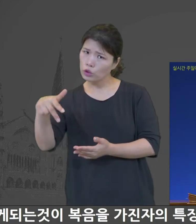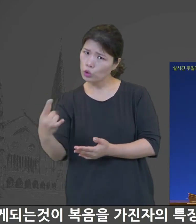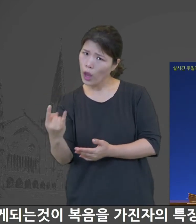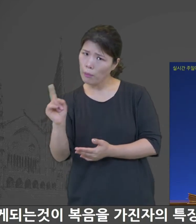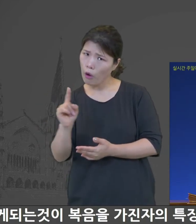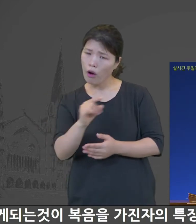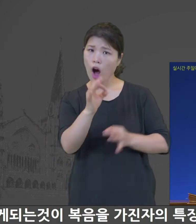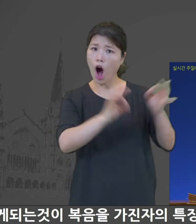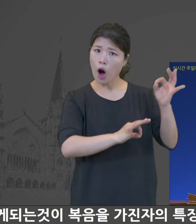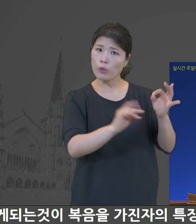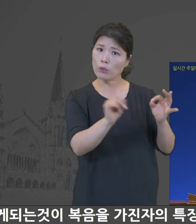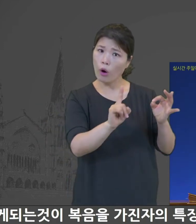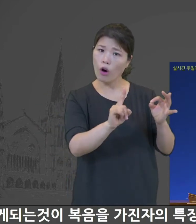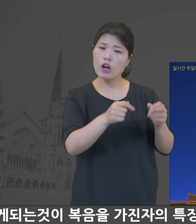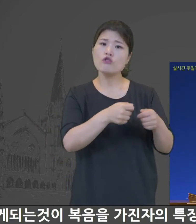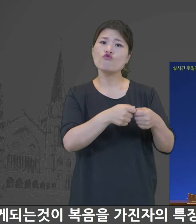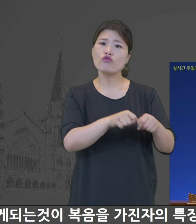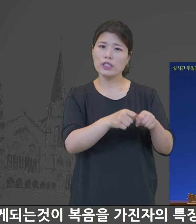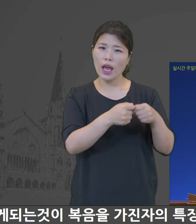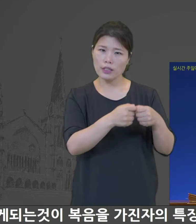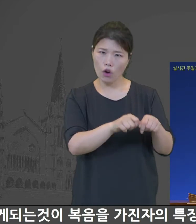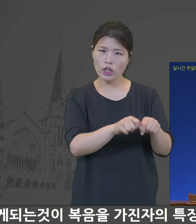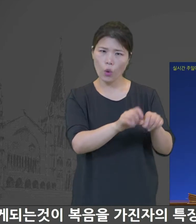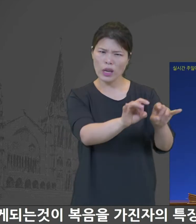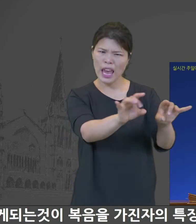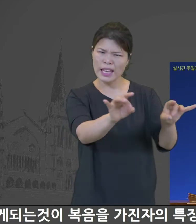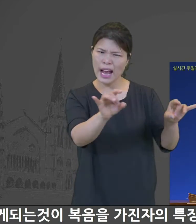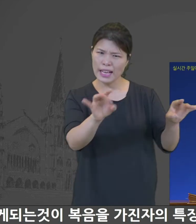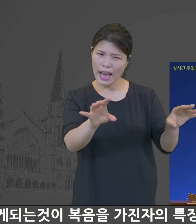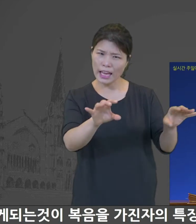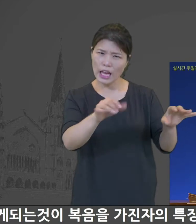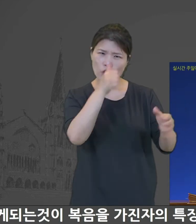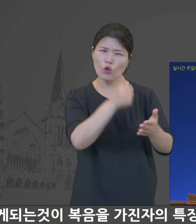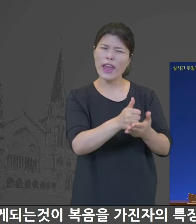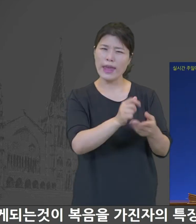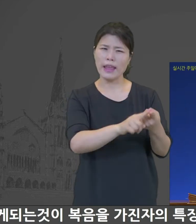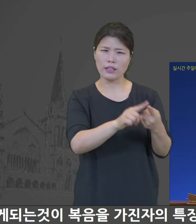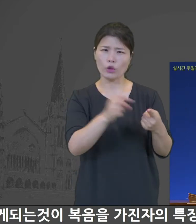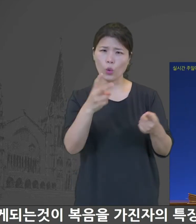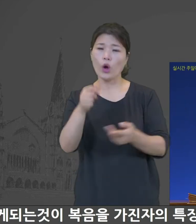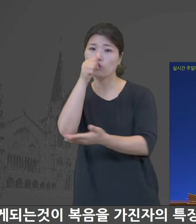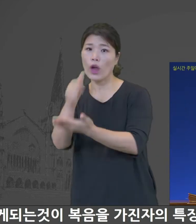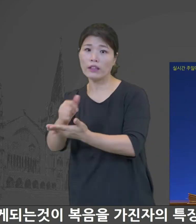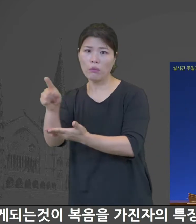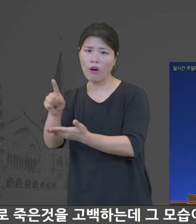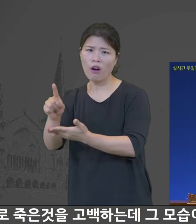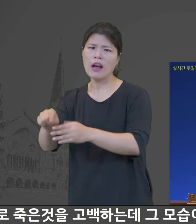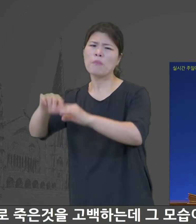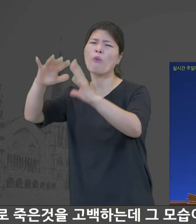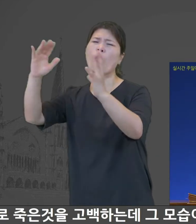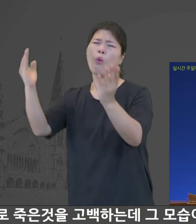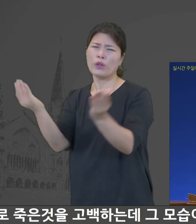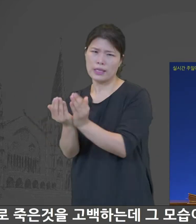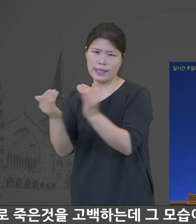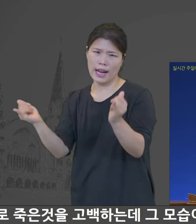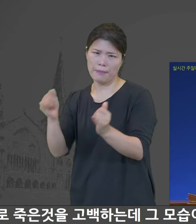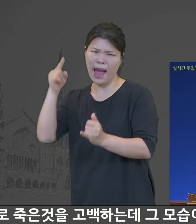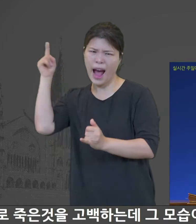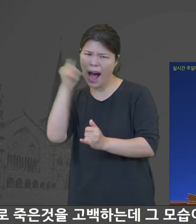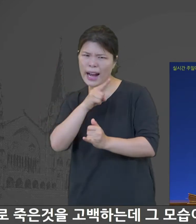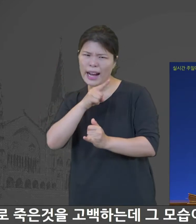허물은 구체적이며 개별적인 죄의 행위를 말하고, 죄는 총체적인 인간의 악한 성향을